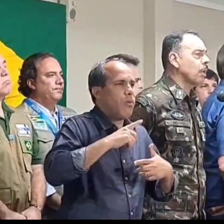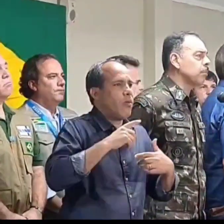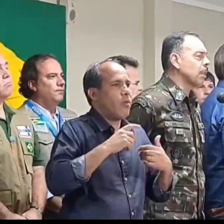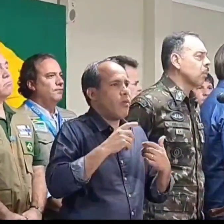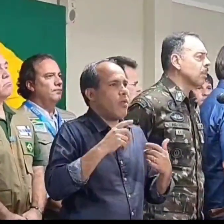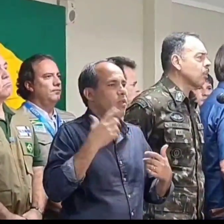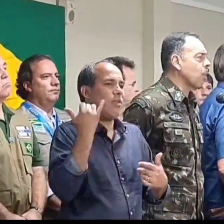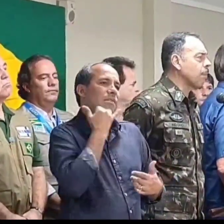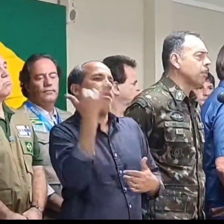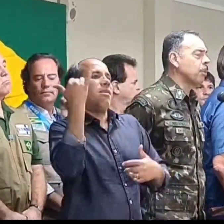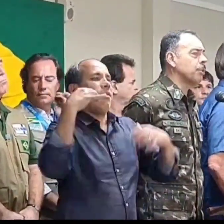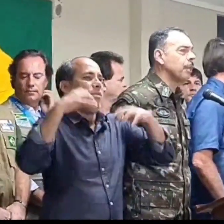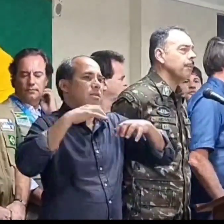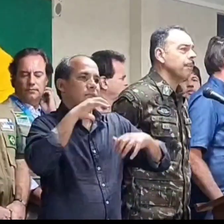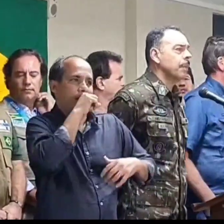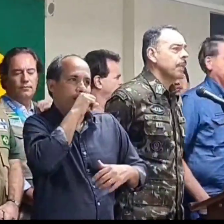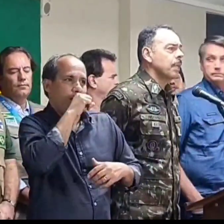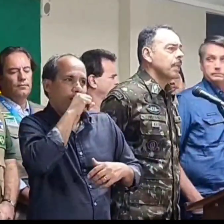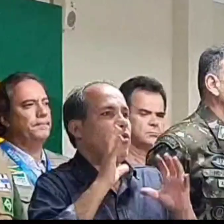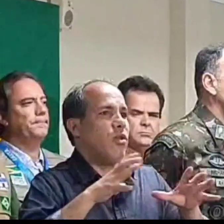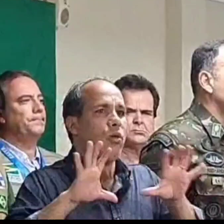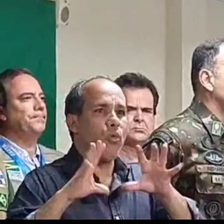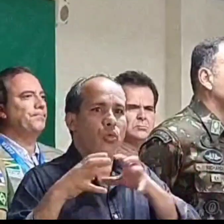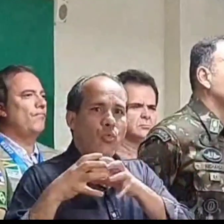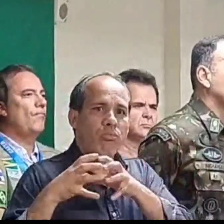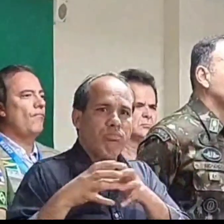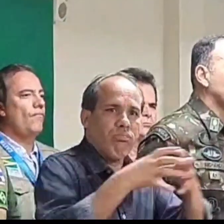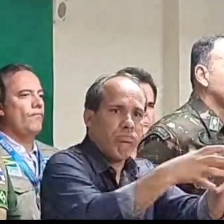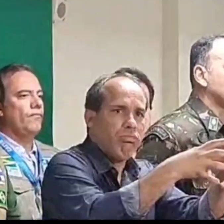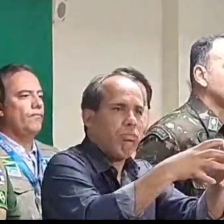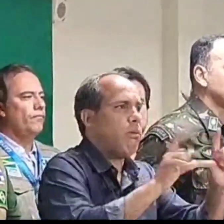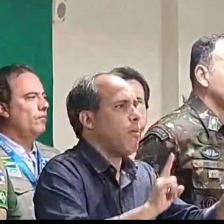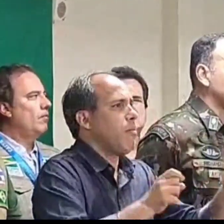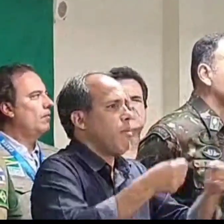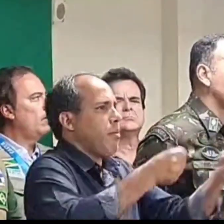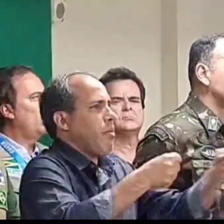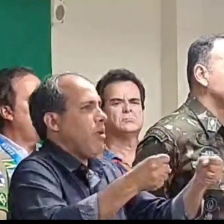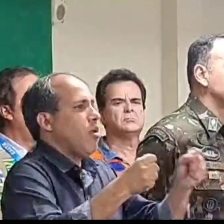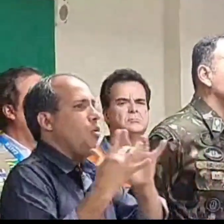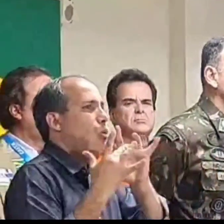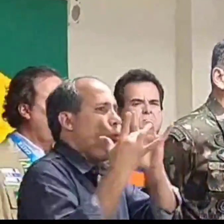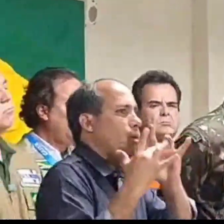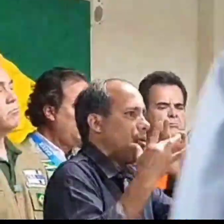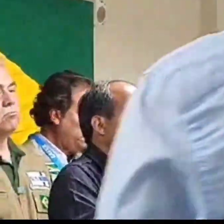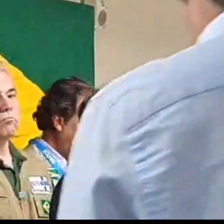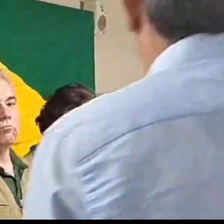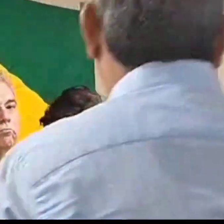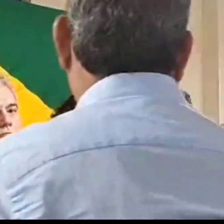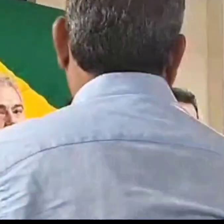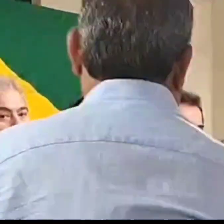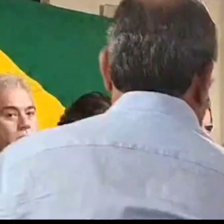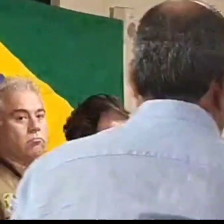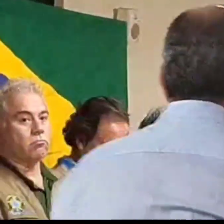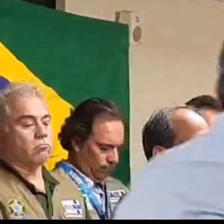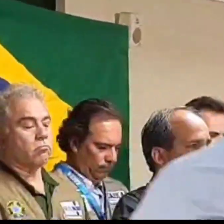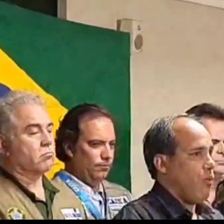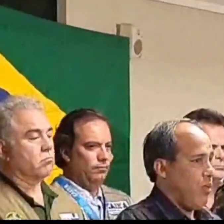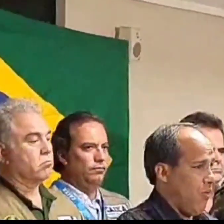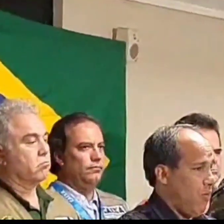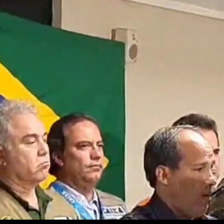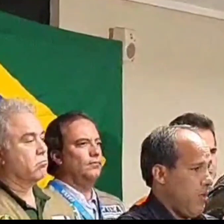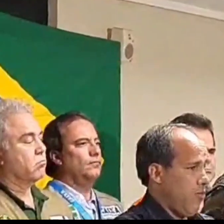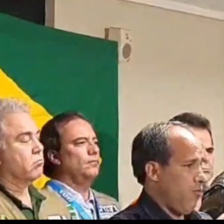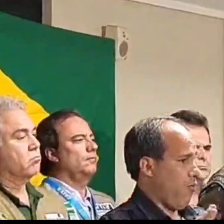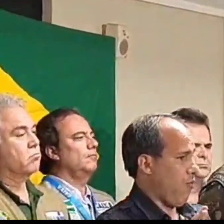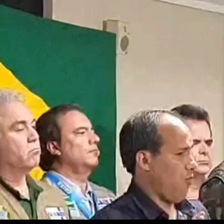já colocamos a nossa prova de prontidão e iniciamos então os contatos com o Sistema Nacional de Defesa Civil. Os pedidos foram